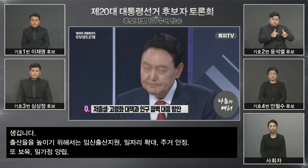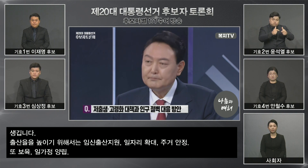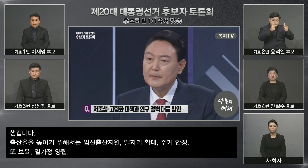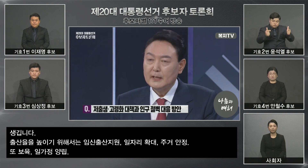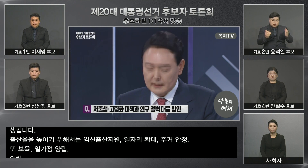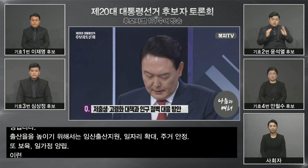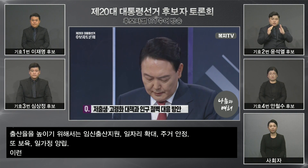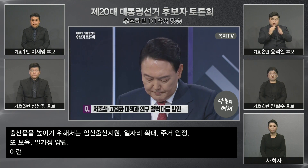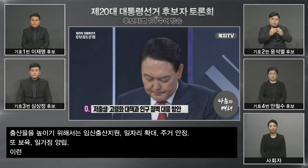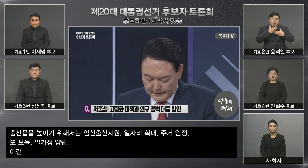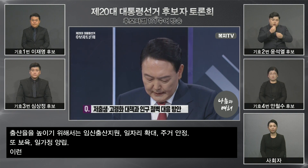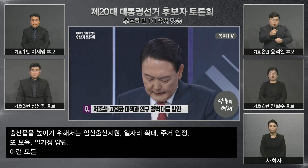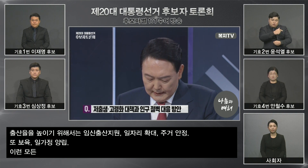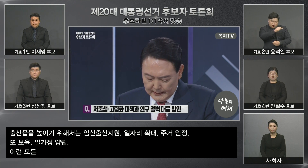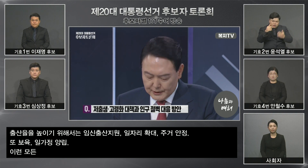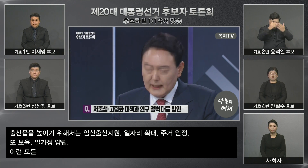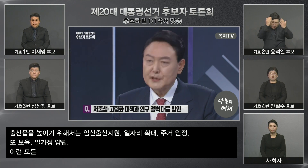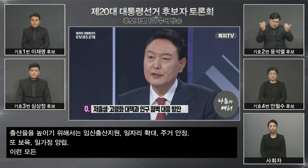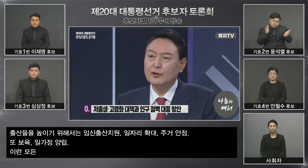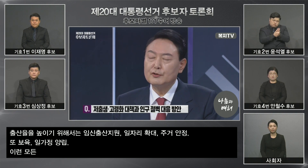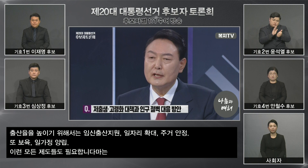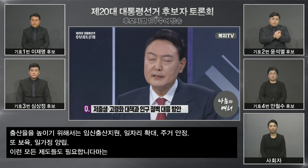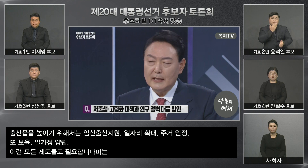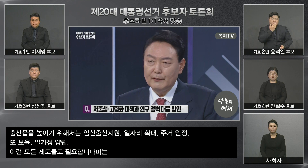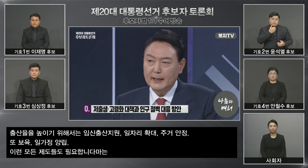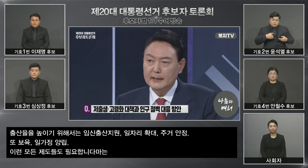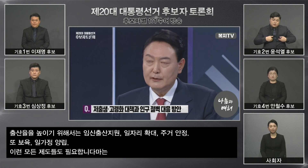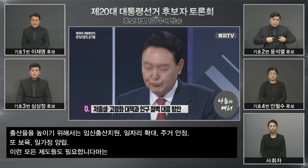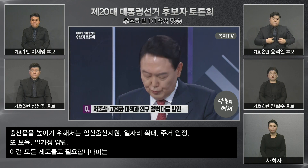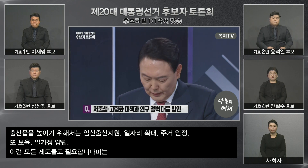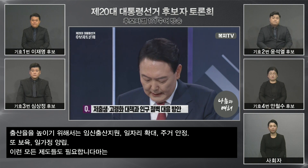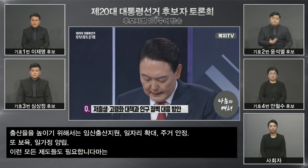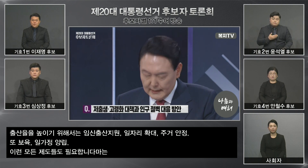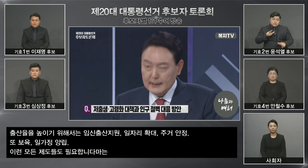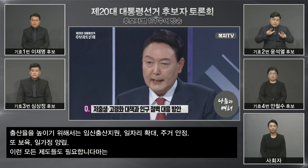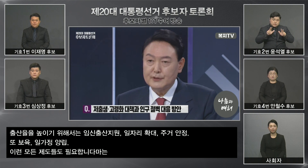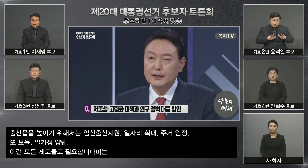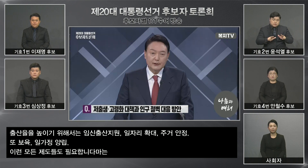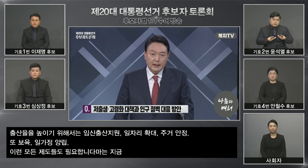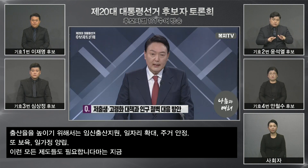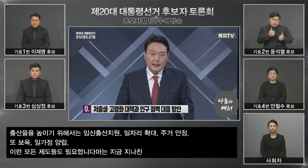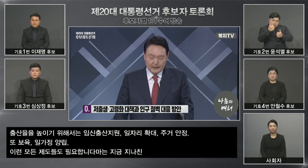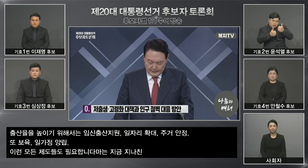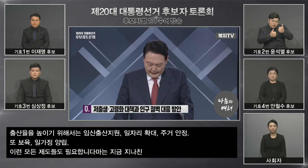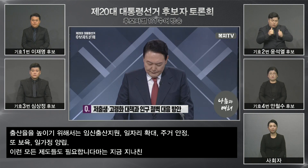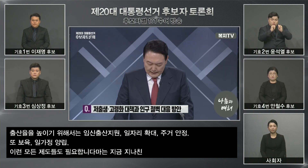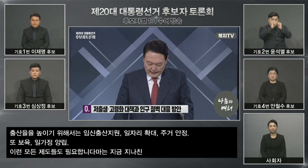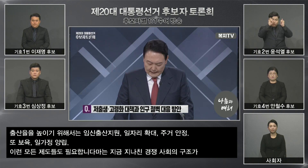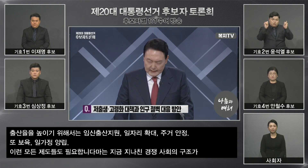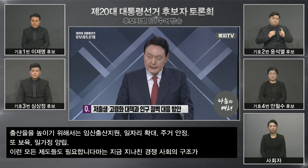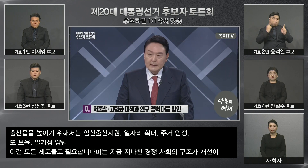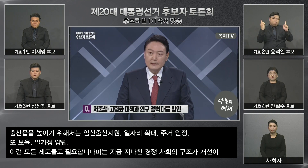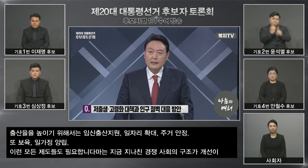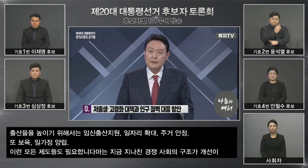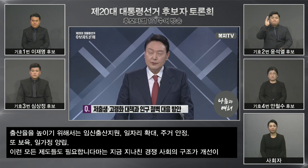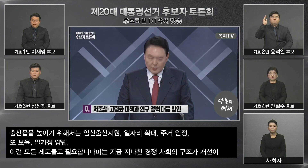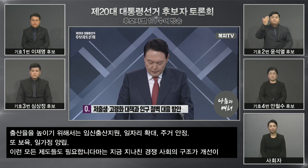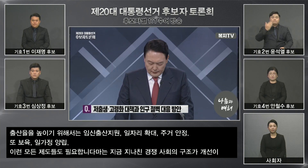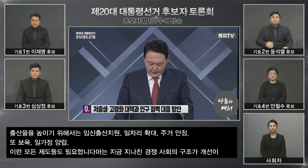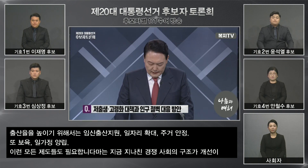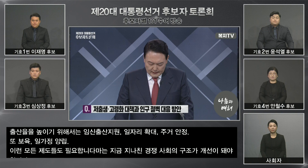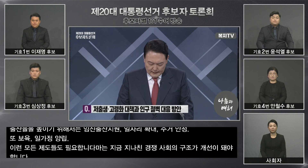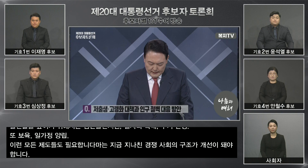필요합니다만은 지금 지나친 경쟁 사회 이 구조가 개선이 돼야 합니다. 그렇게